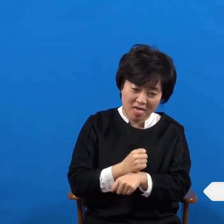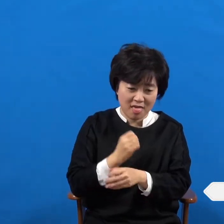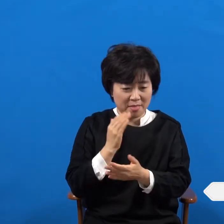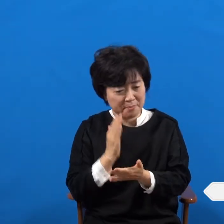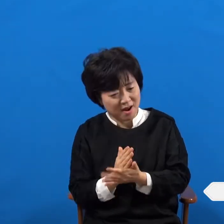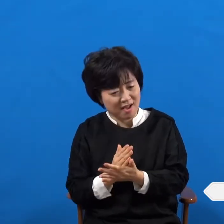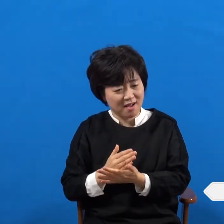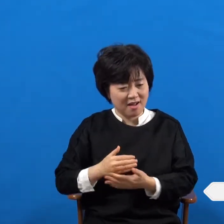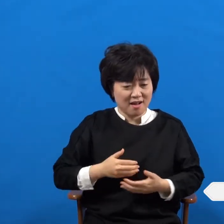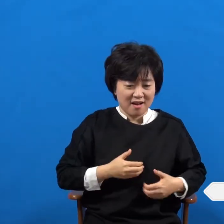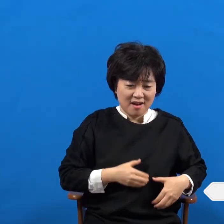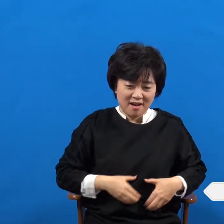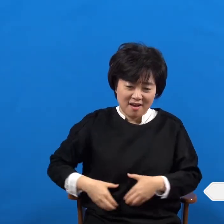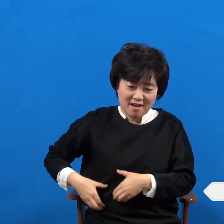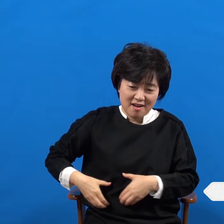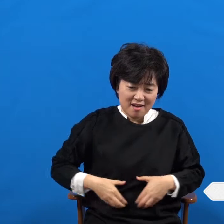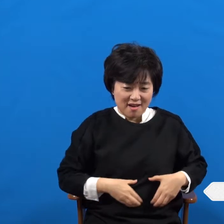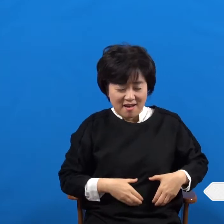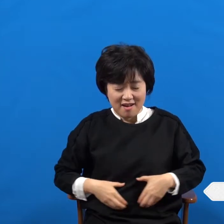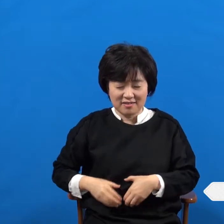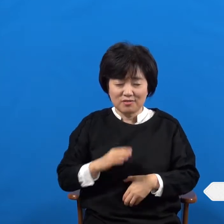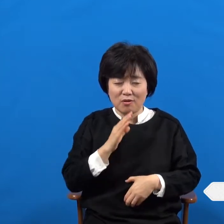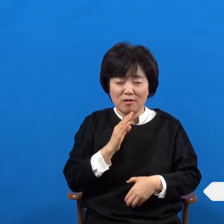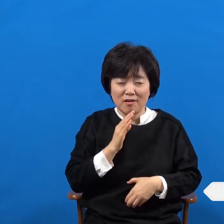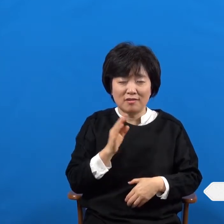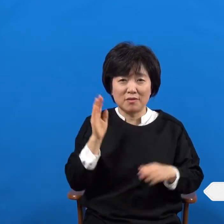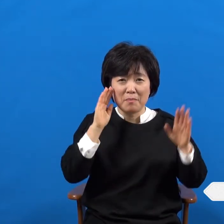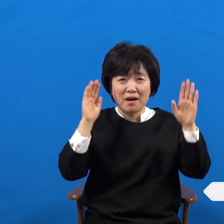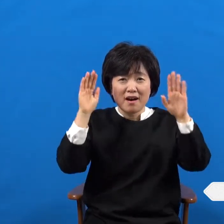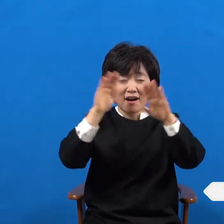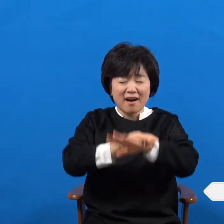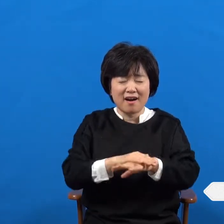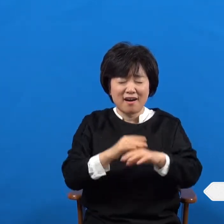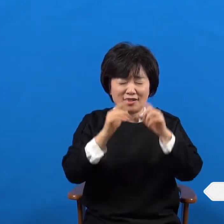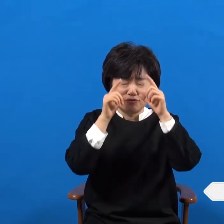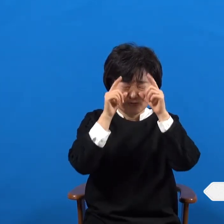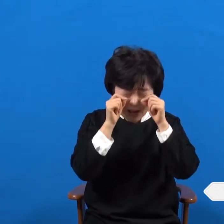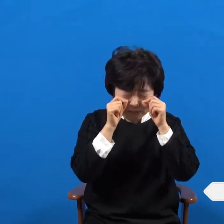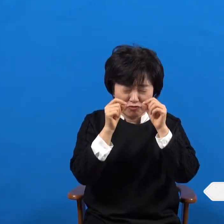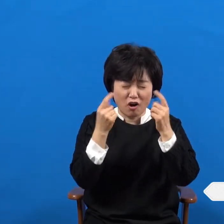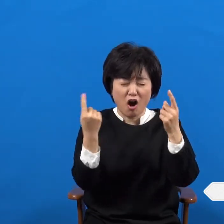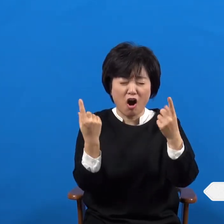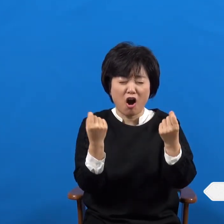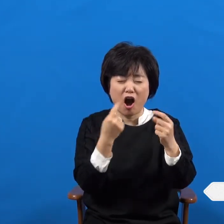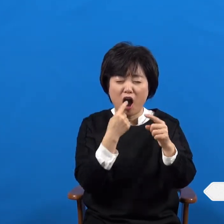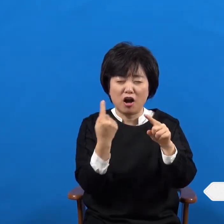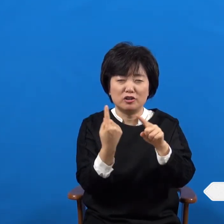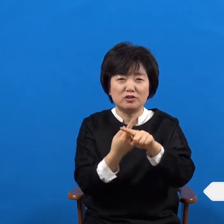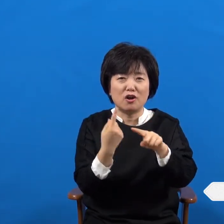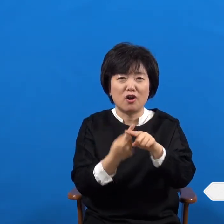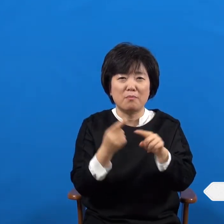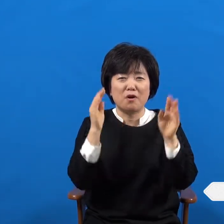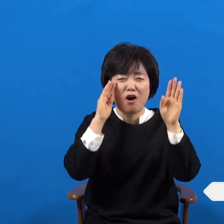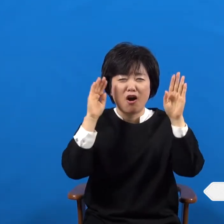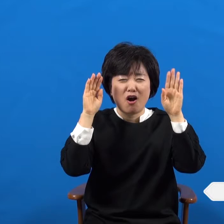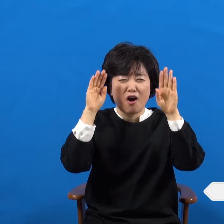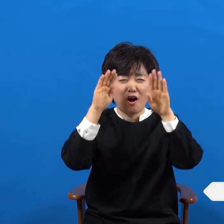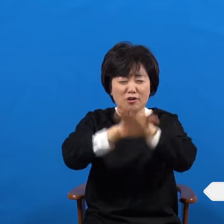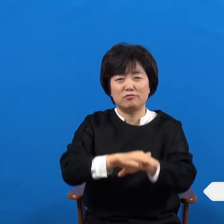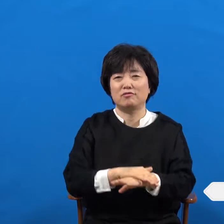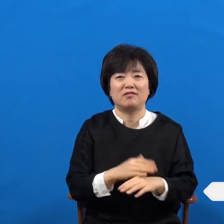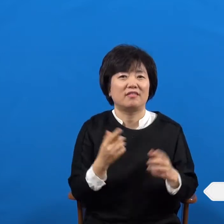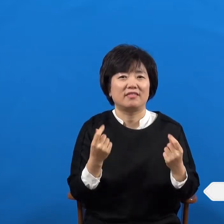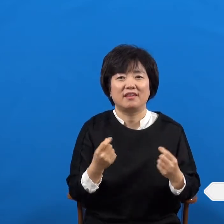들 정도로 아무것도 보이지 않고 저는 눈을 감은 것처럼 생각되는